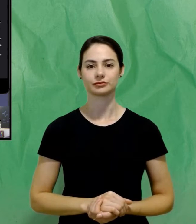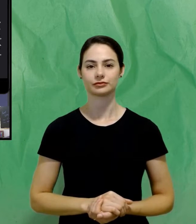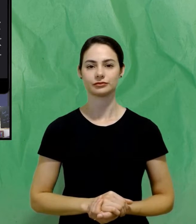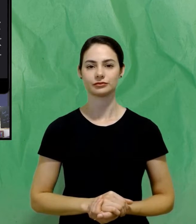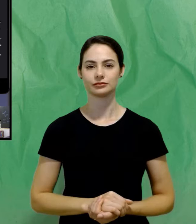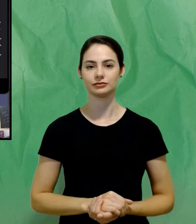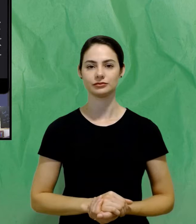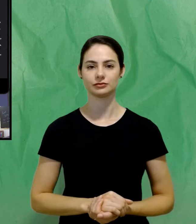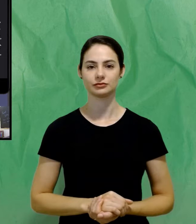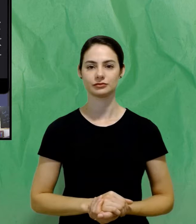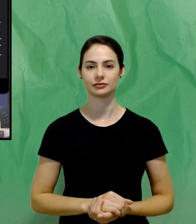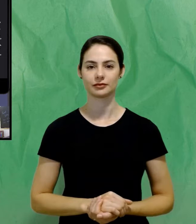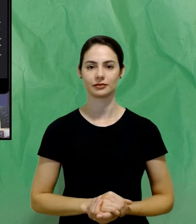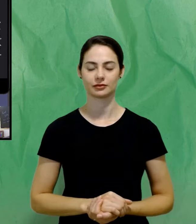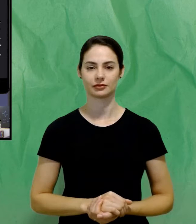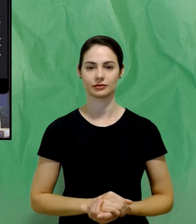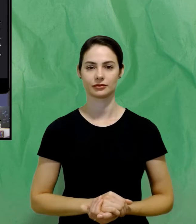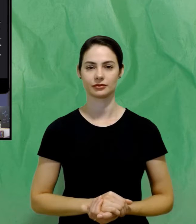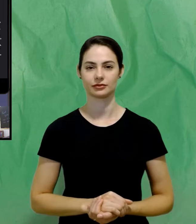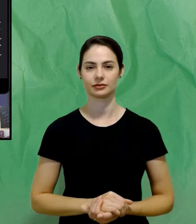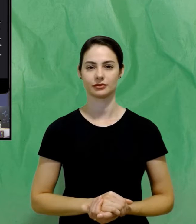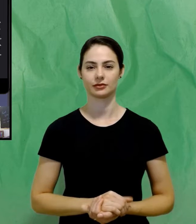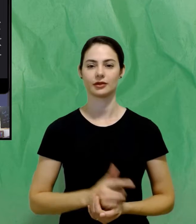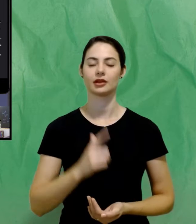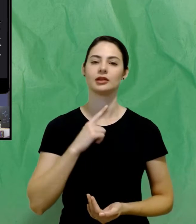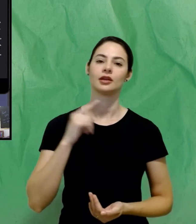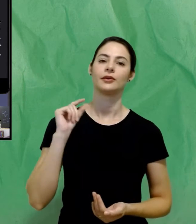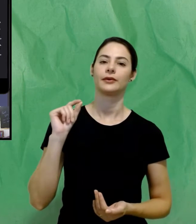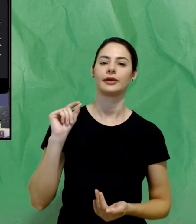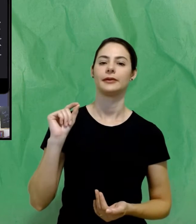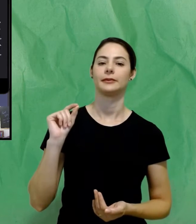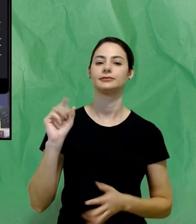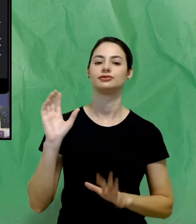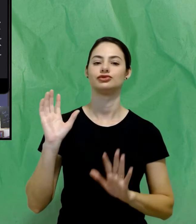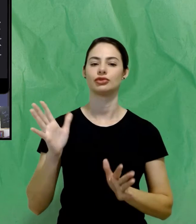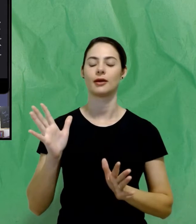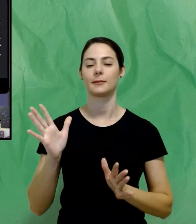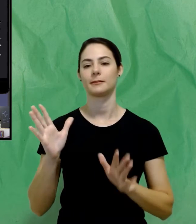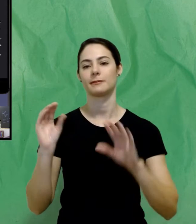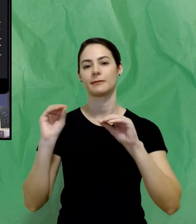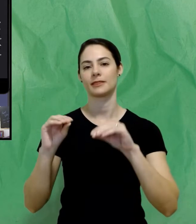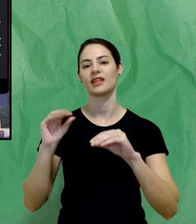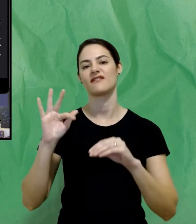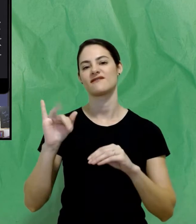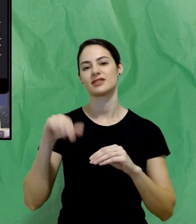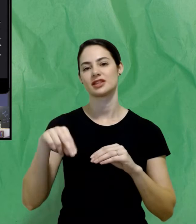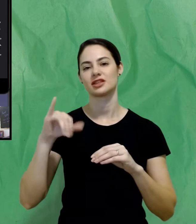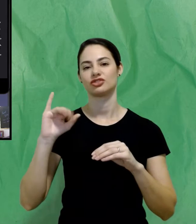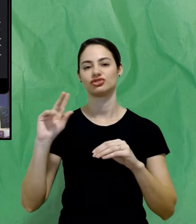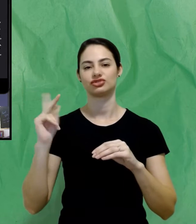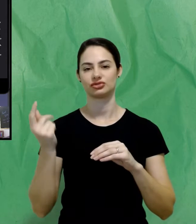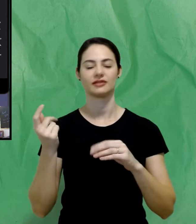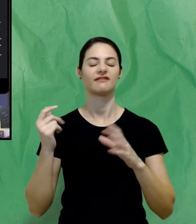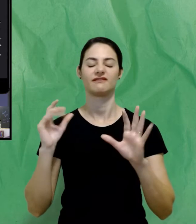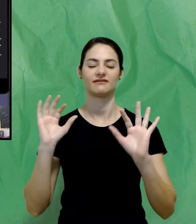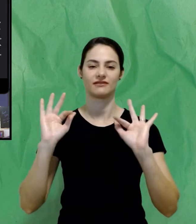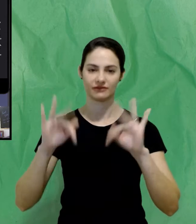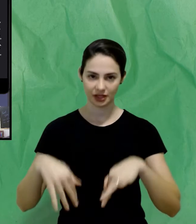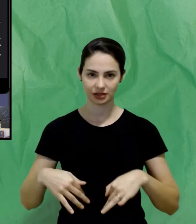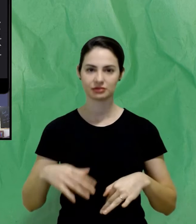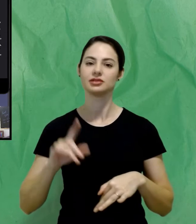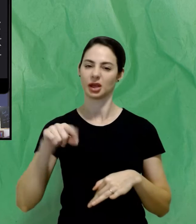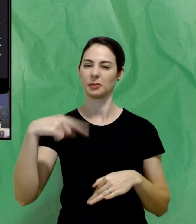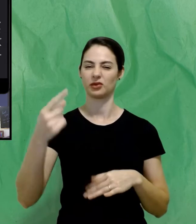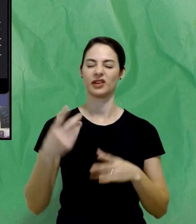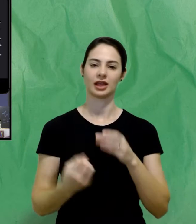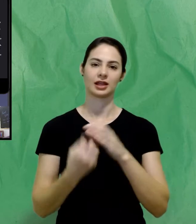E aí eu vou ter aqui uma função que vai ser uma handle finish. Essa função a gente vai criar ela